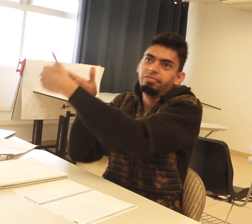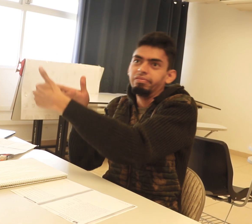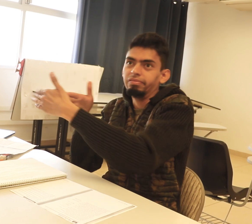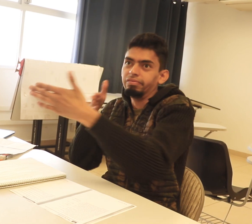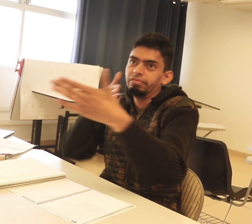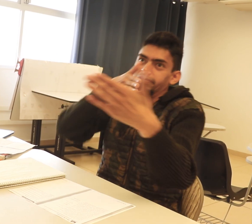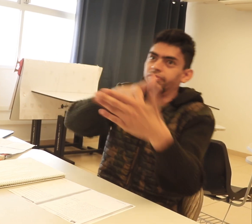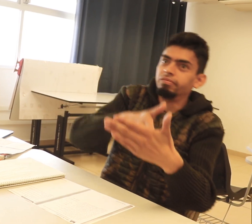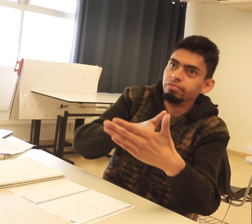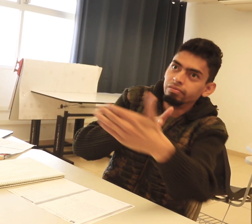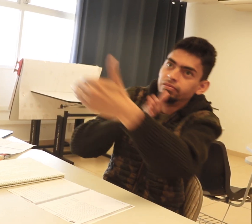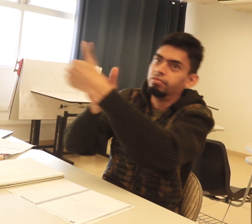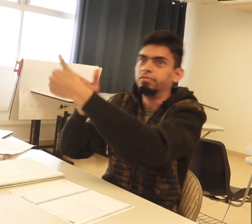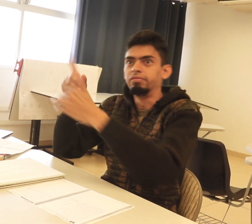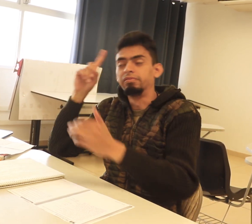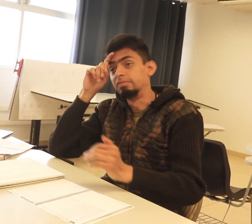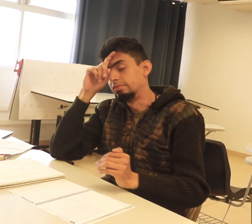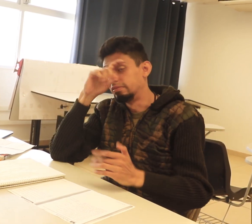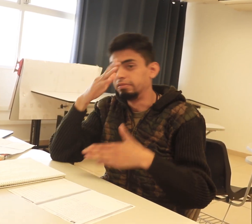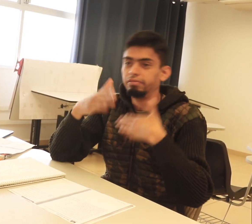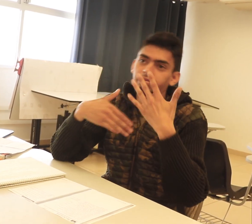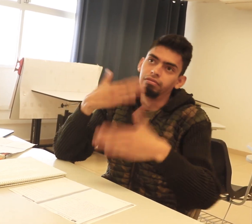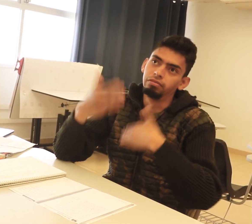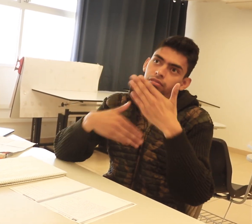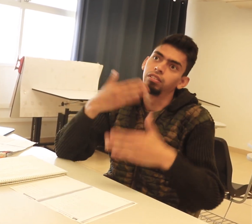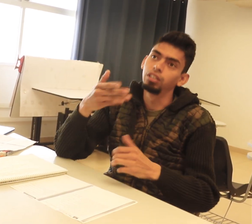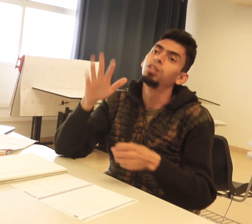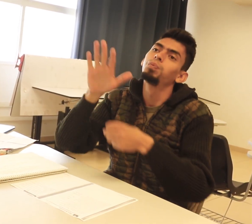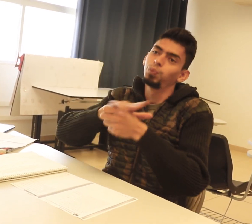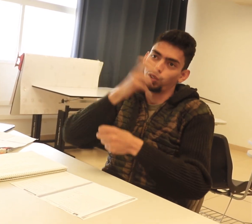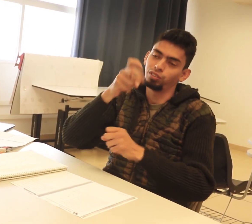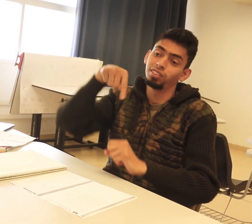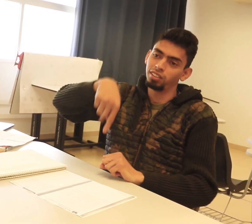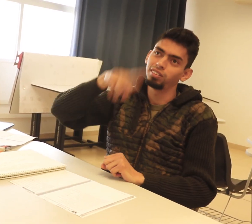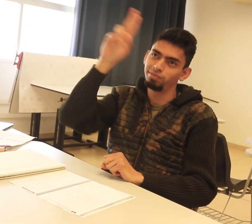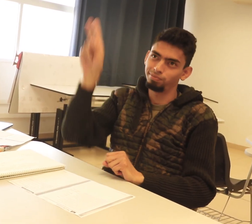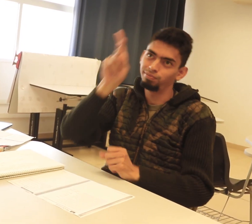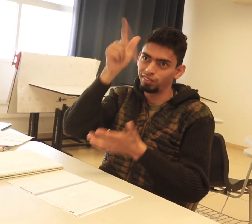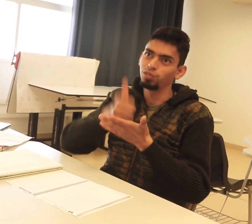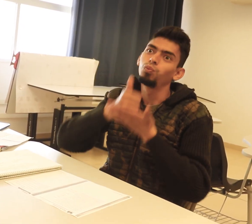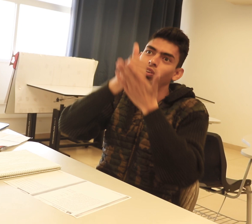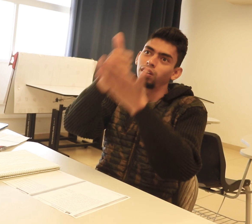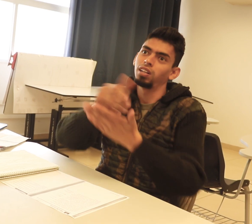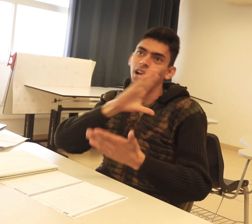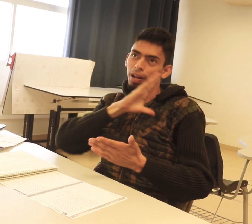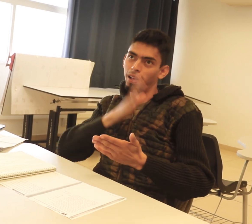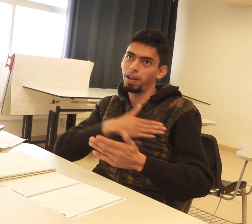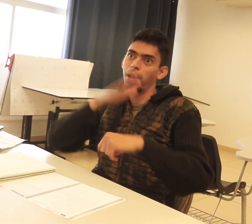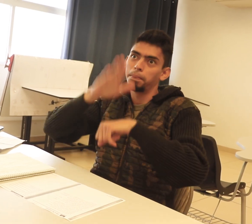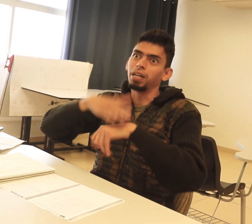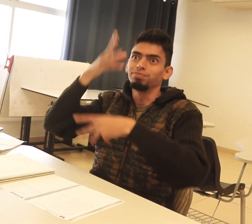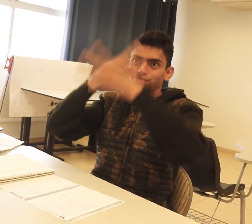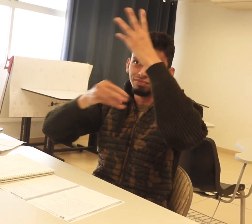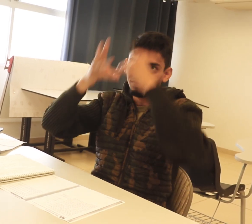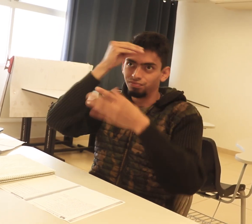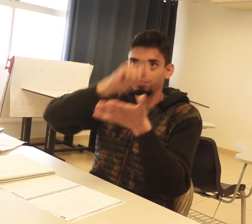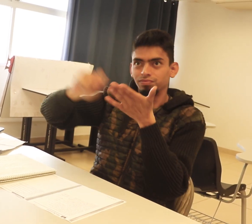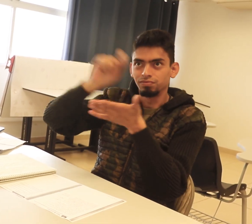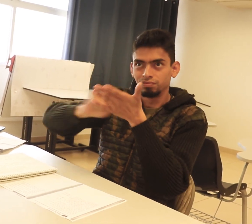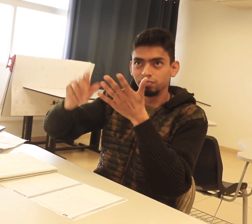las palabras, todo el vocabulario. Por eso aquí en la universidad nos gusta que nos enseñen español para que en el futuro nos podamos